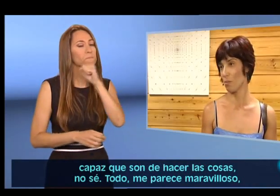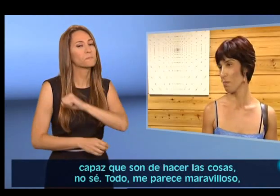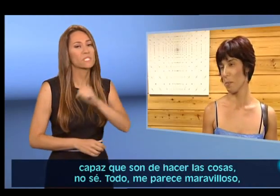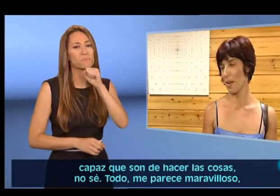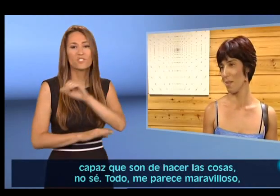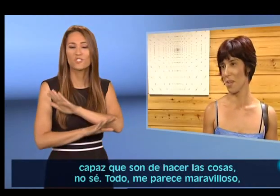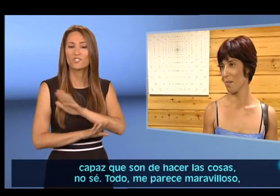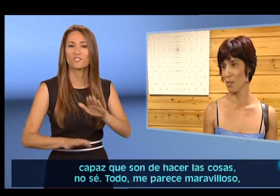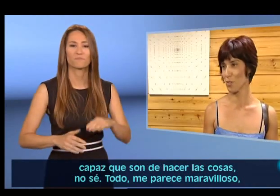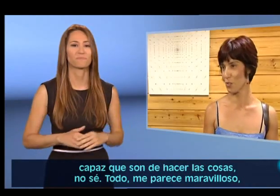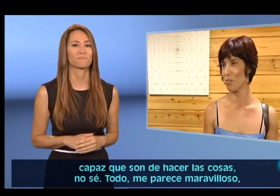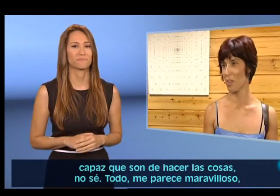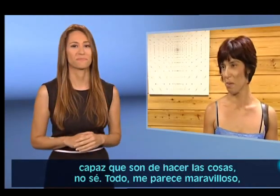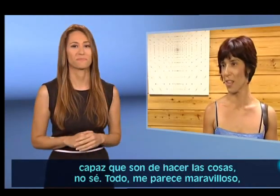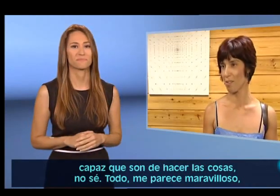me parece maravilloso, la verdad.